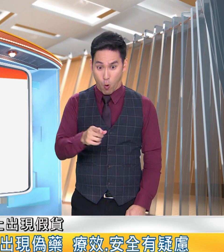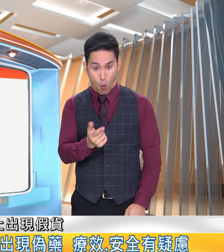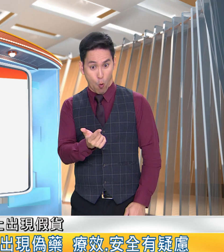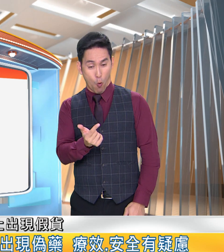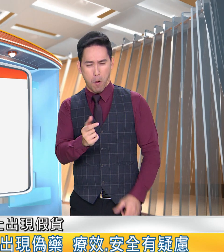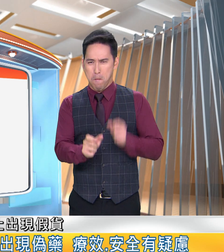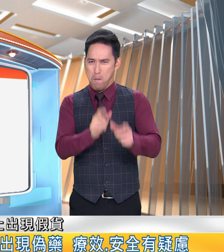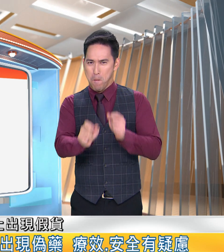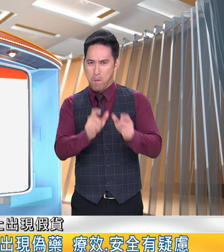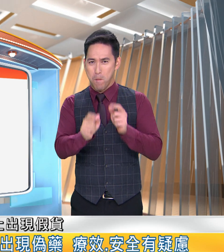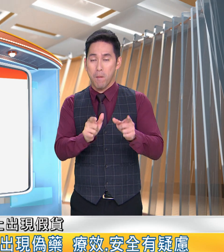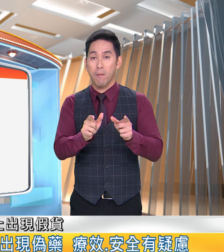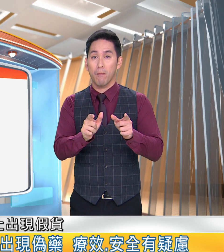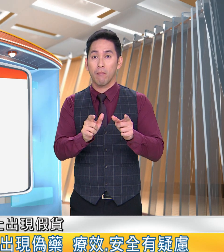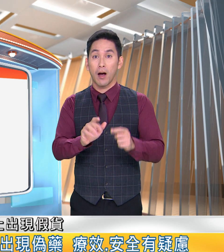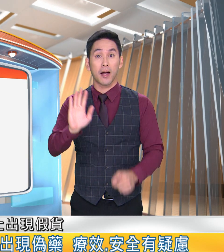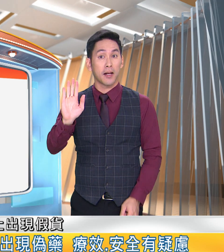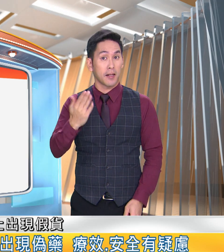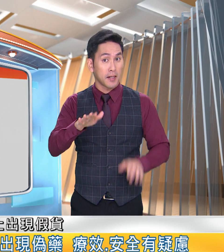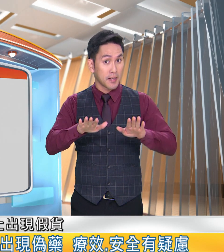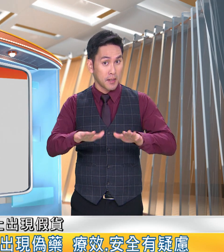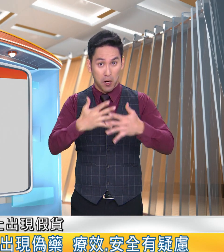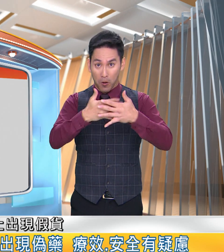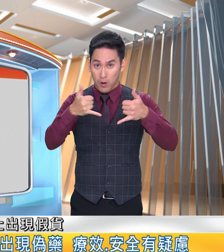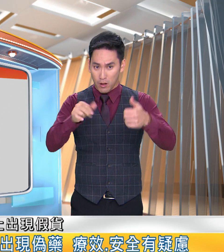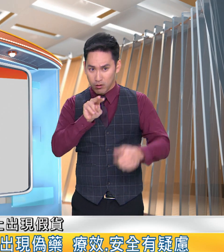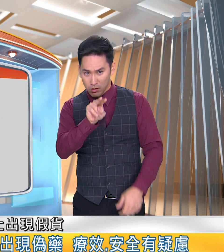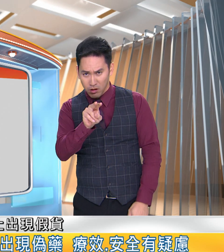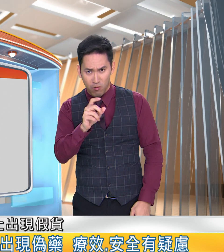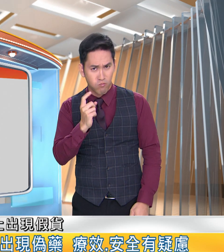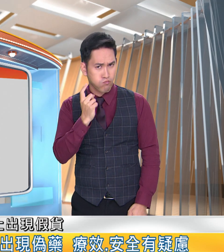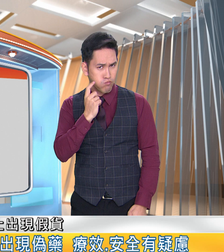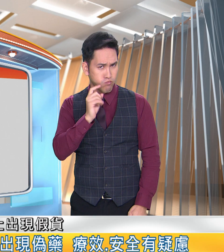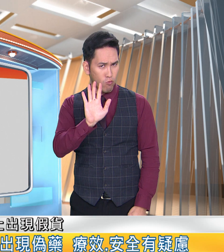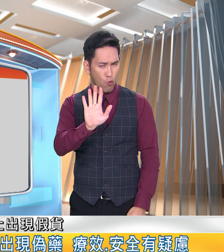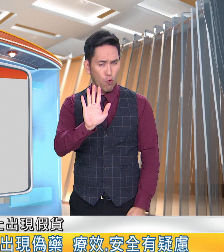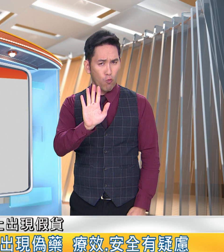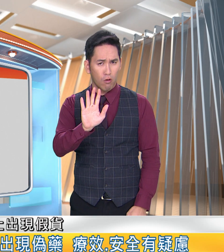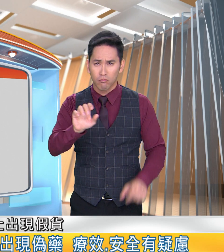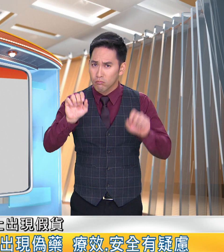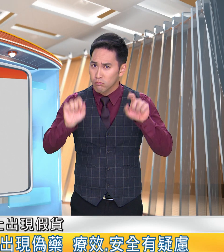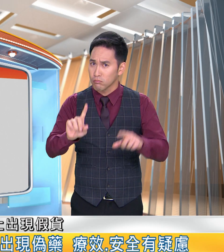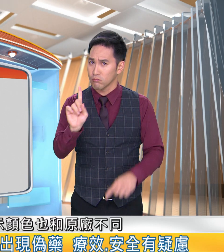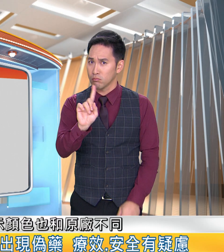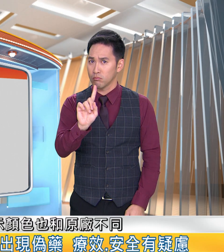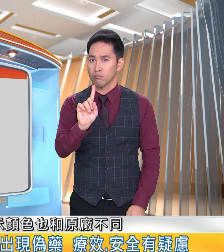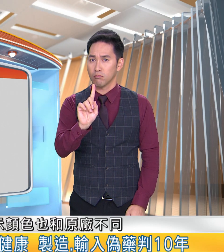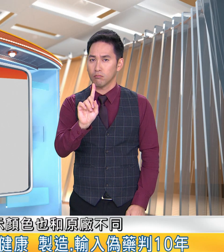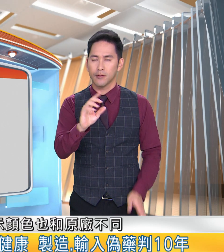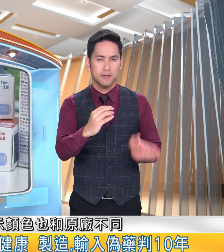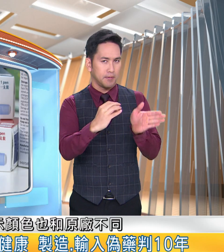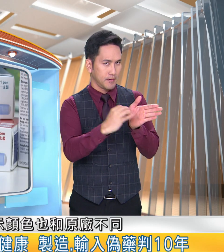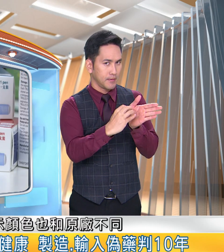不过，现在网络上出现了假货，药品是以德文来标